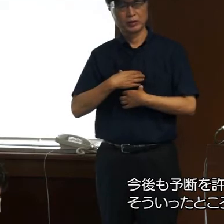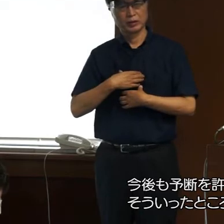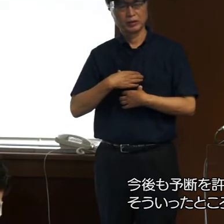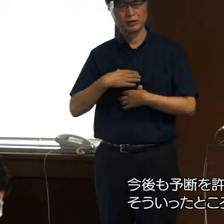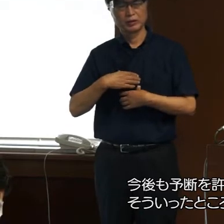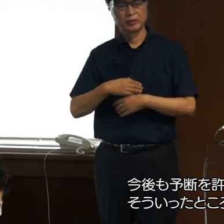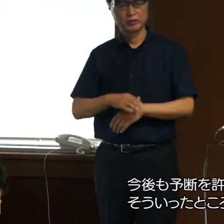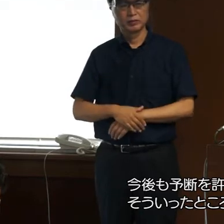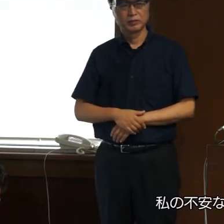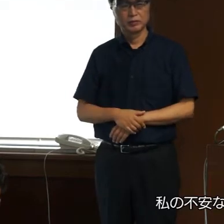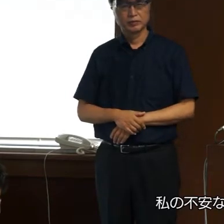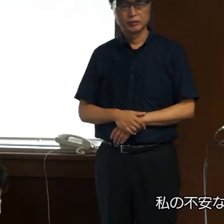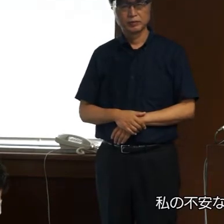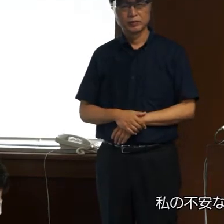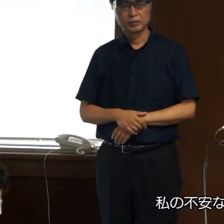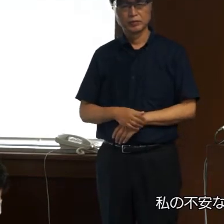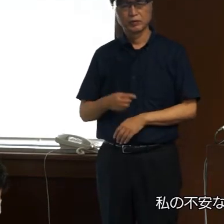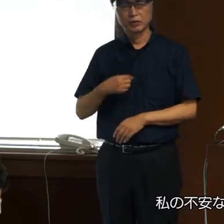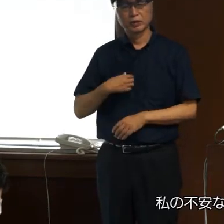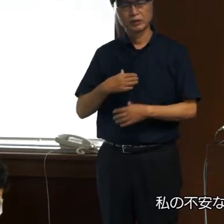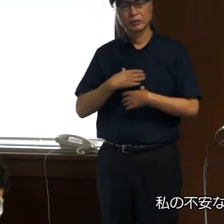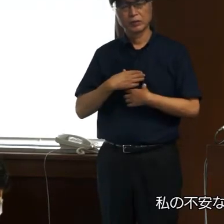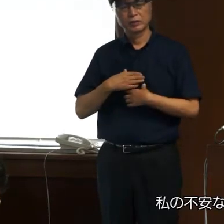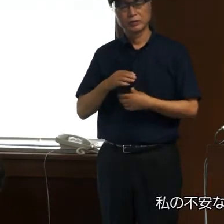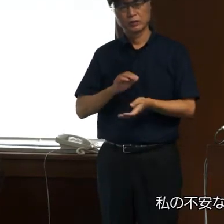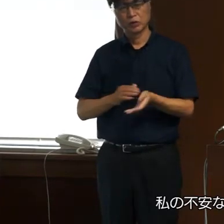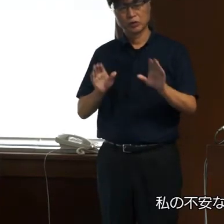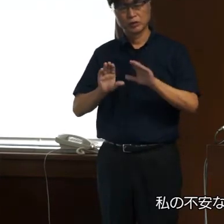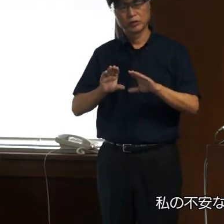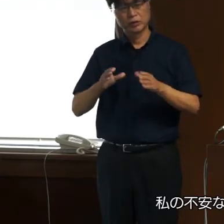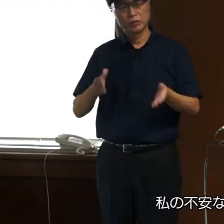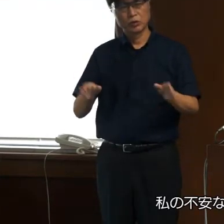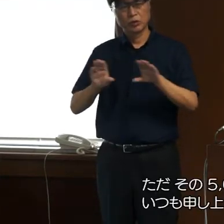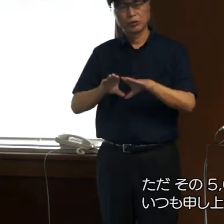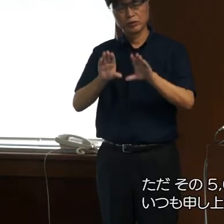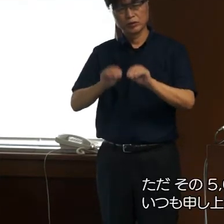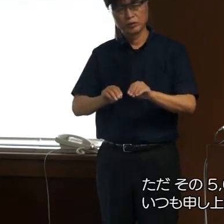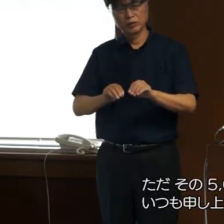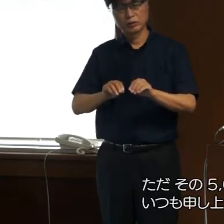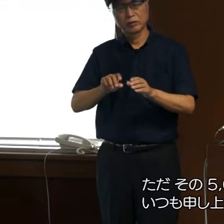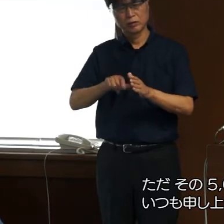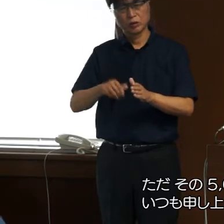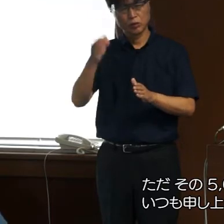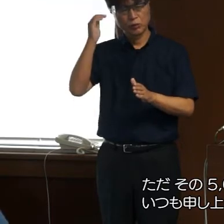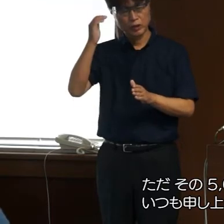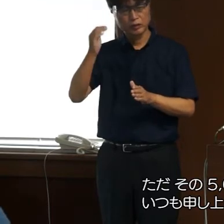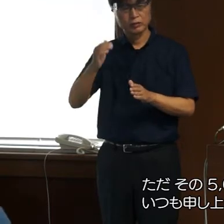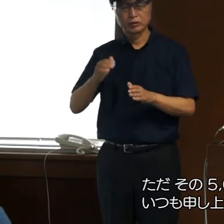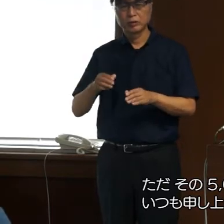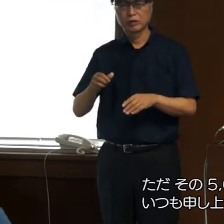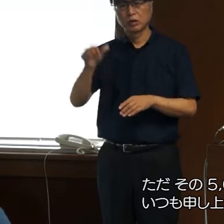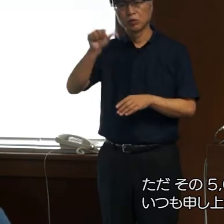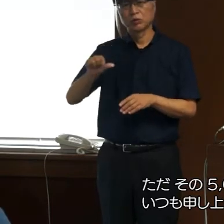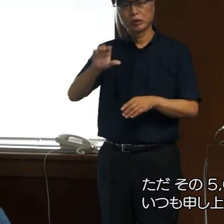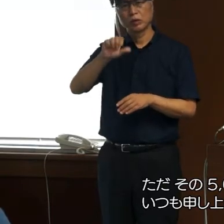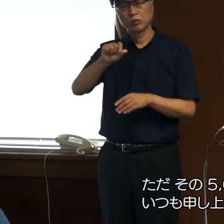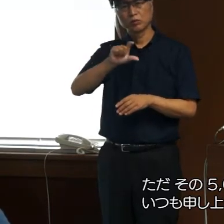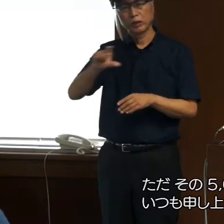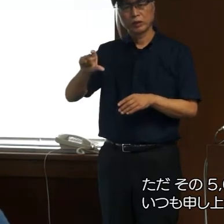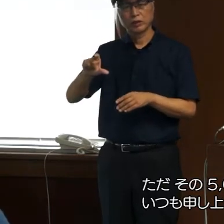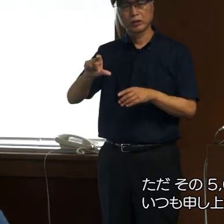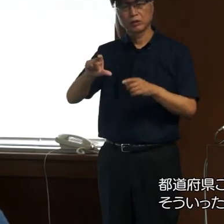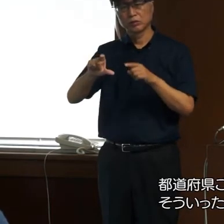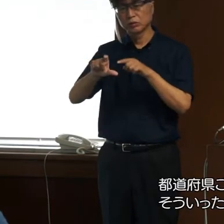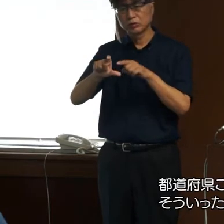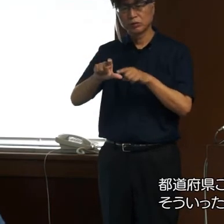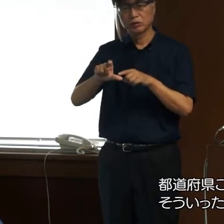てということが私の不安なところであります。ただその5000億についてはいつも申し